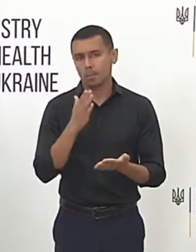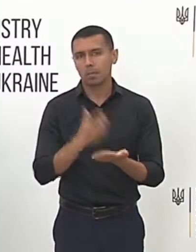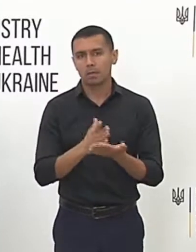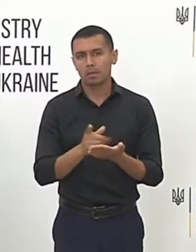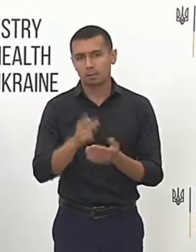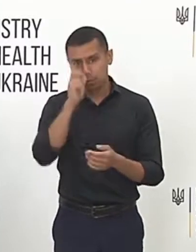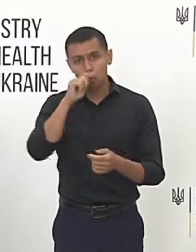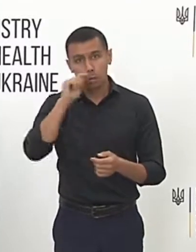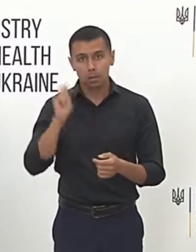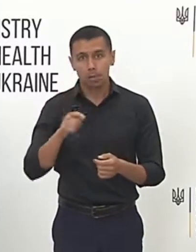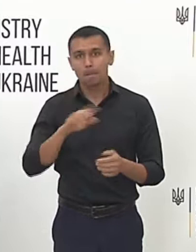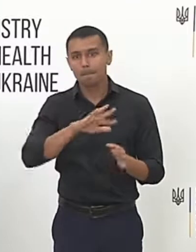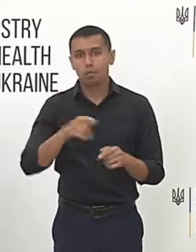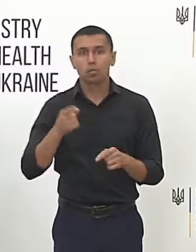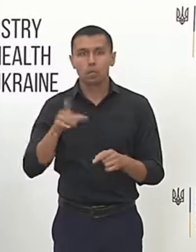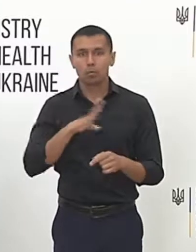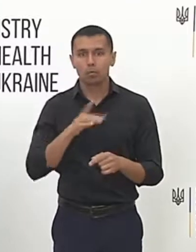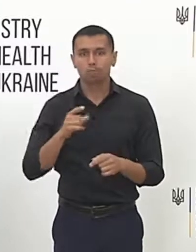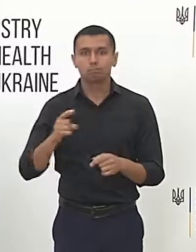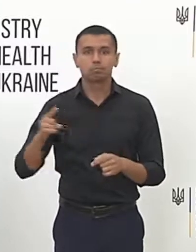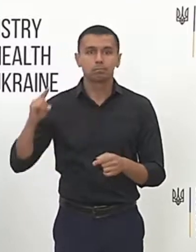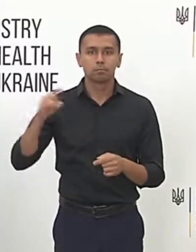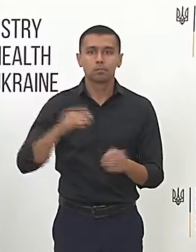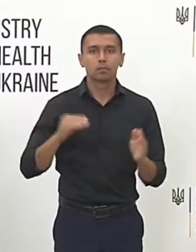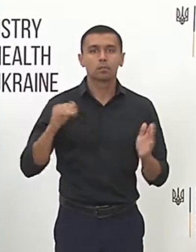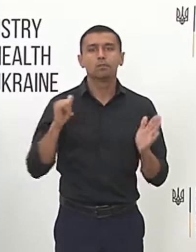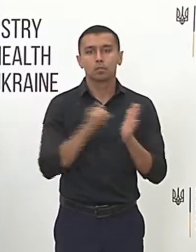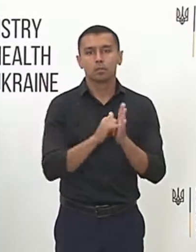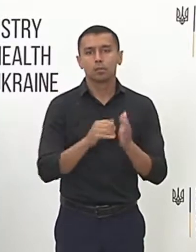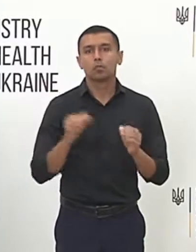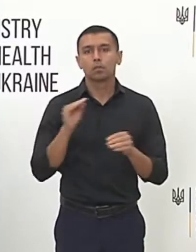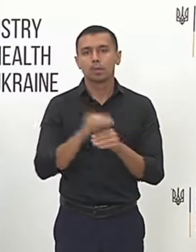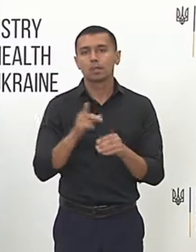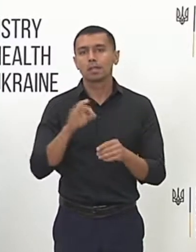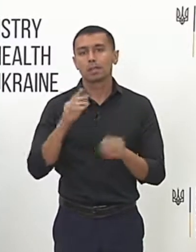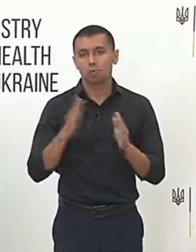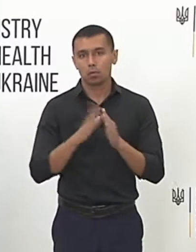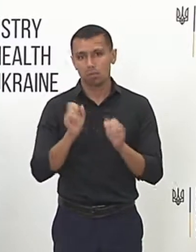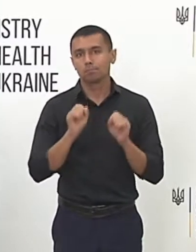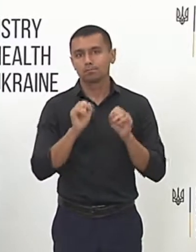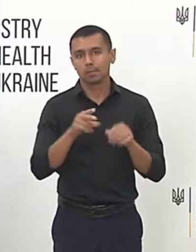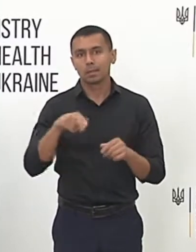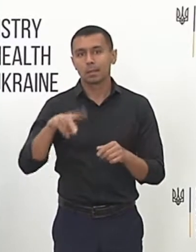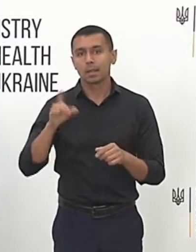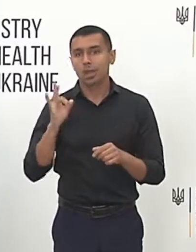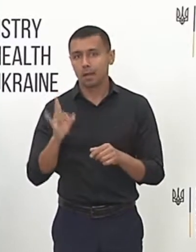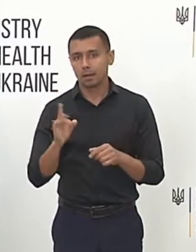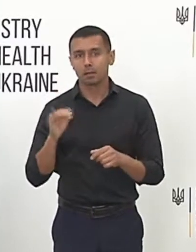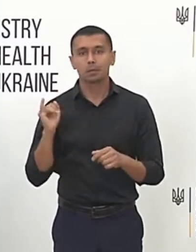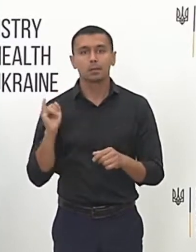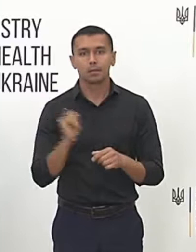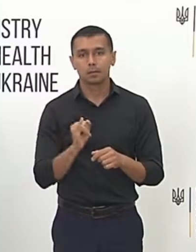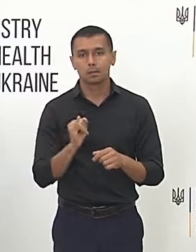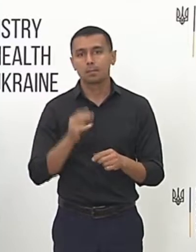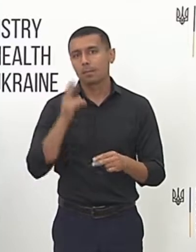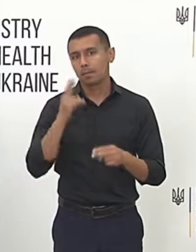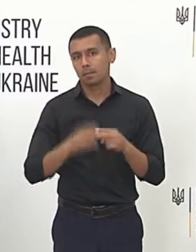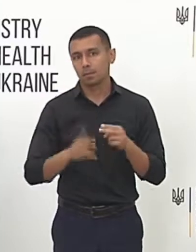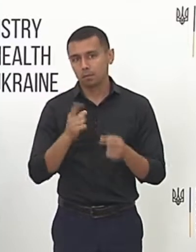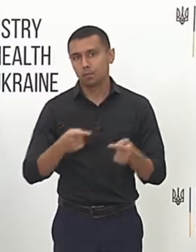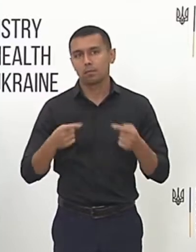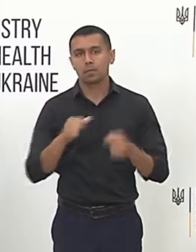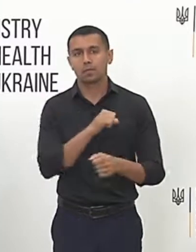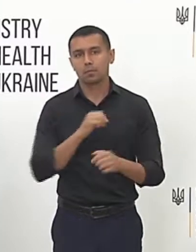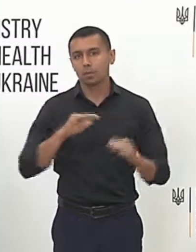перебуваючи в країні, тобто після того, як був встановлений додаток дій вдома, він може здати тест ПЛР і припиняється